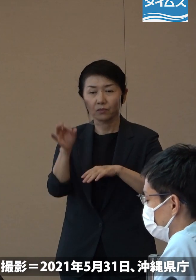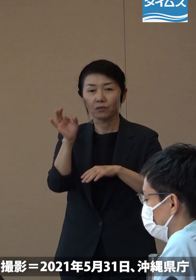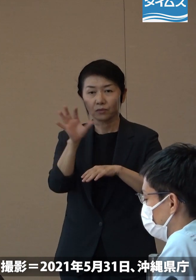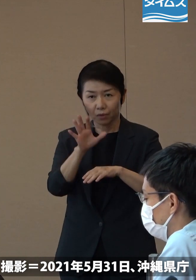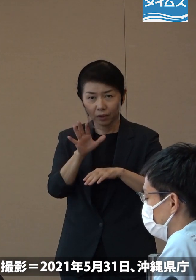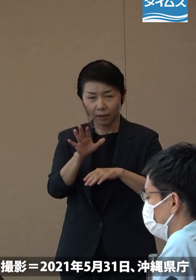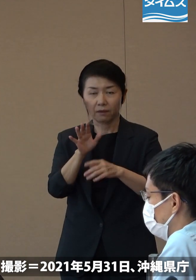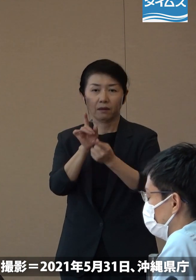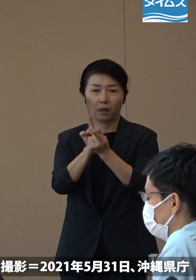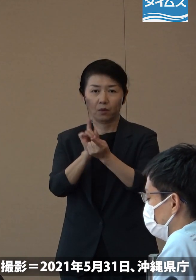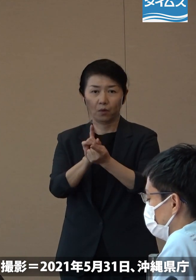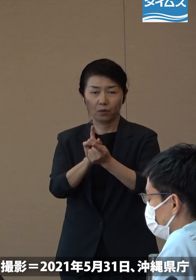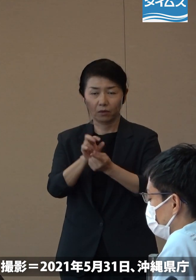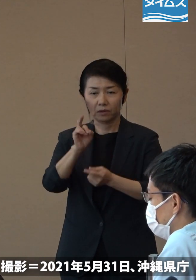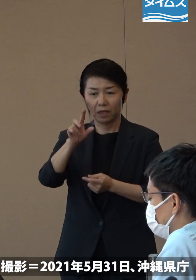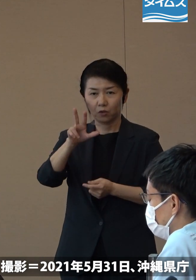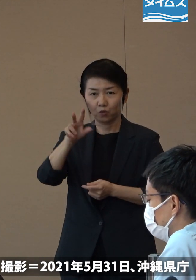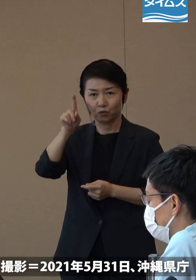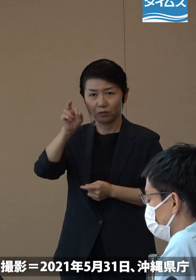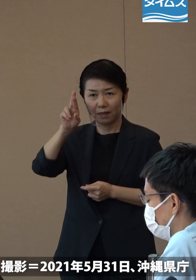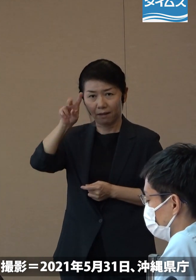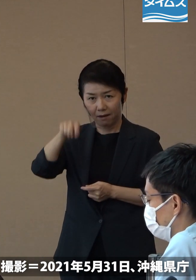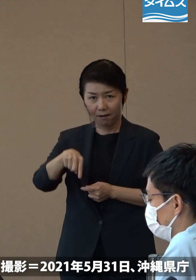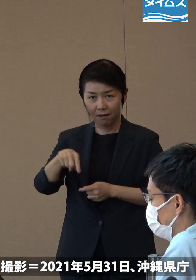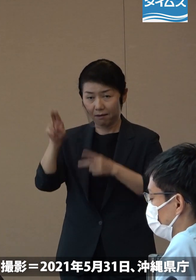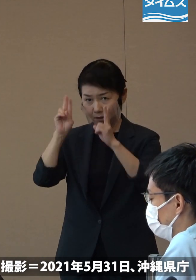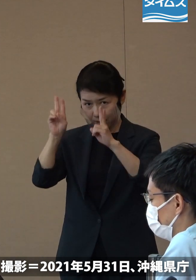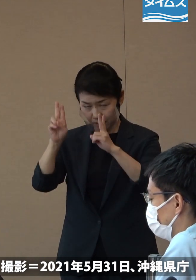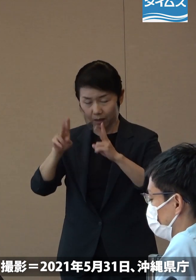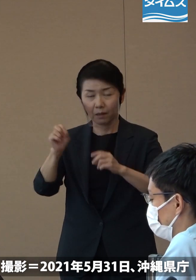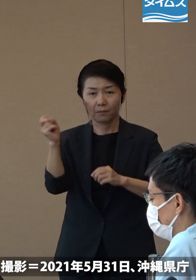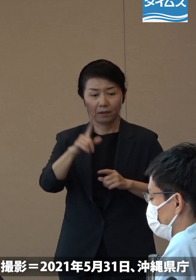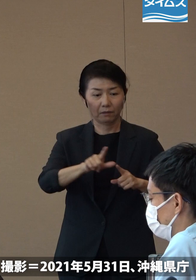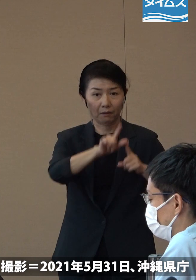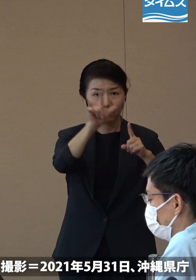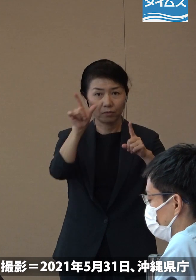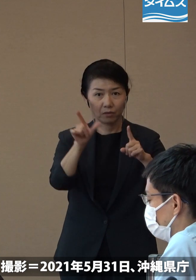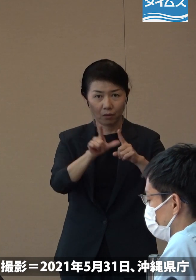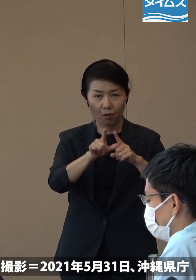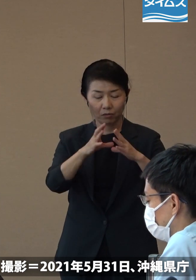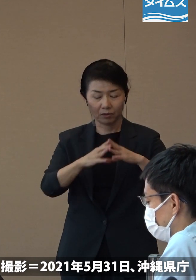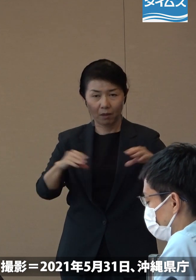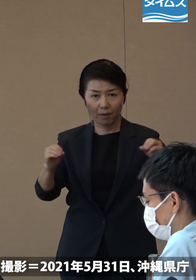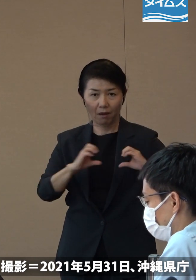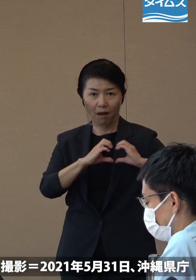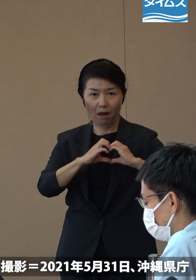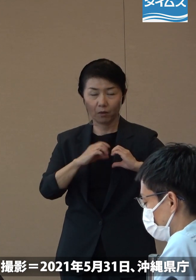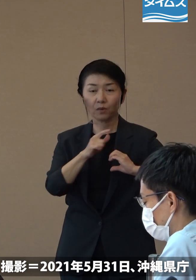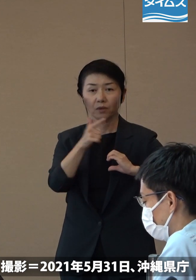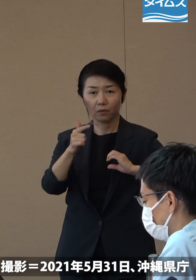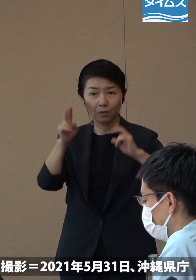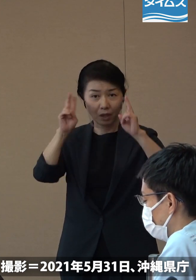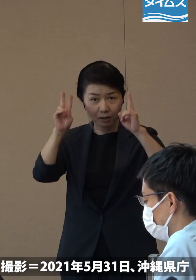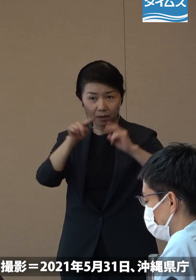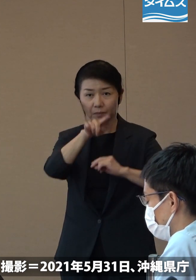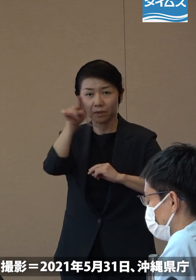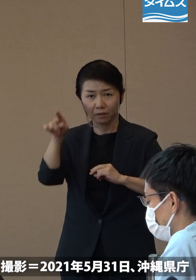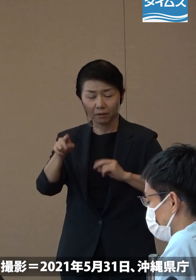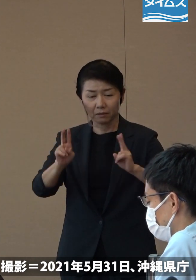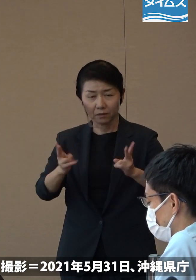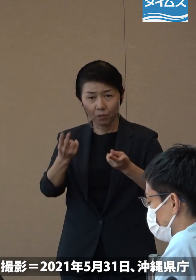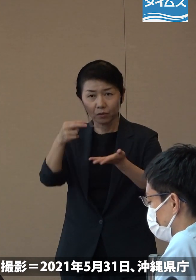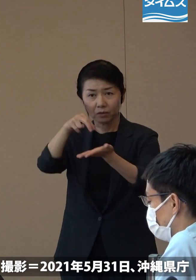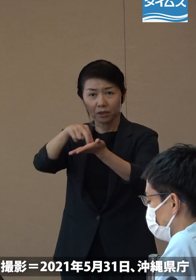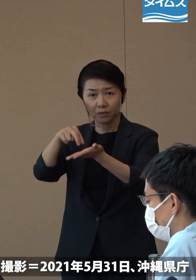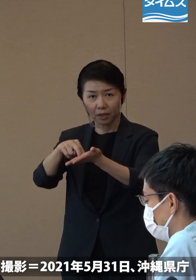様、また看護師の派遣をいただいております NPO 法人ジャパンハート様や、専門的な立場から多くの方々を